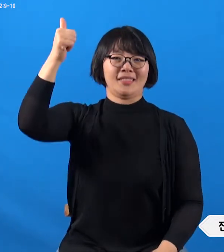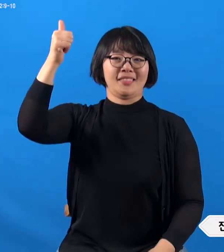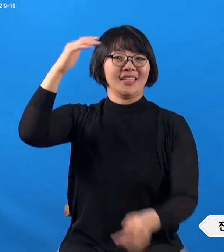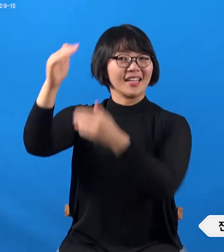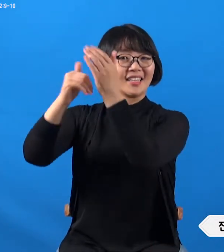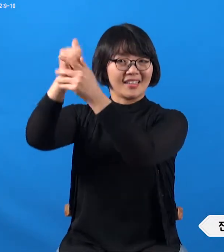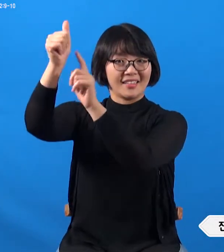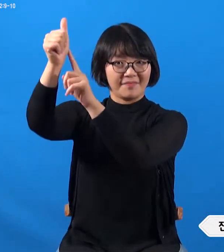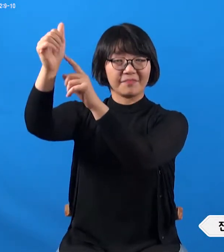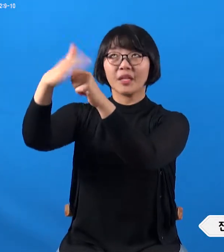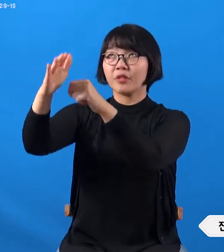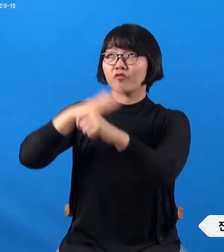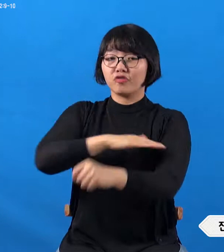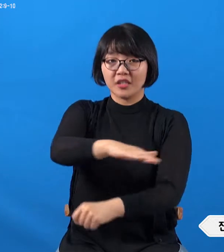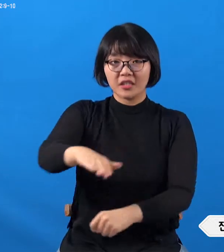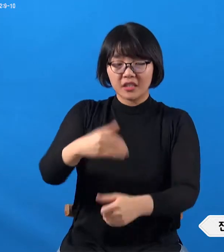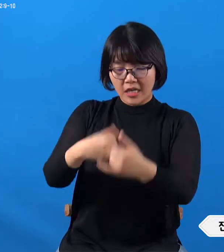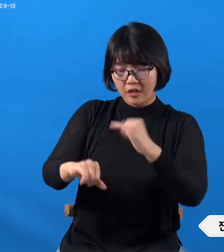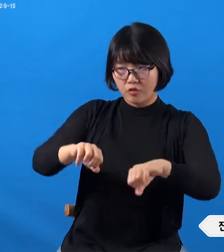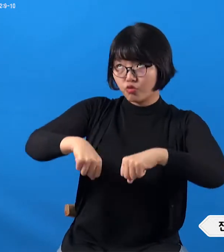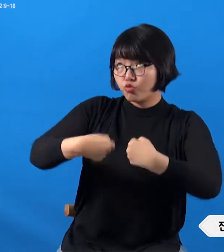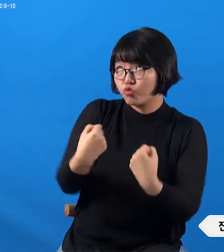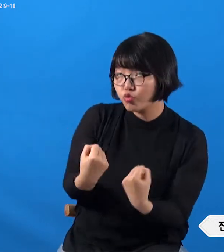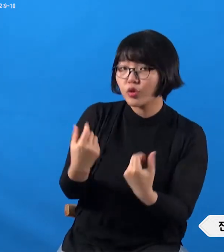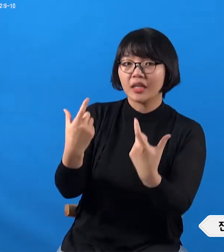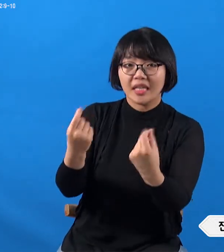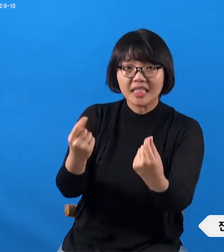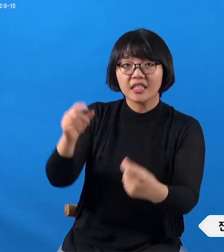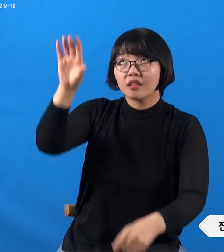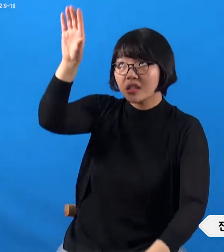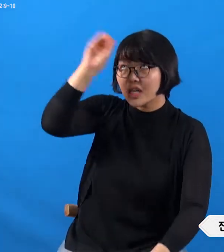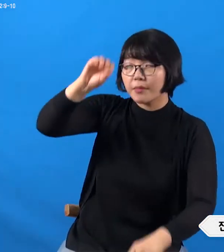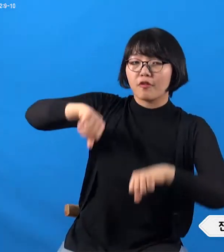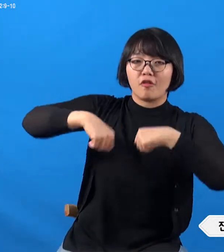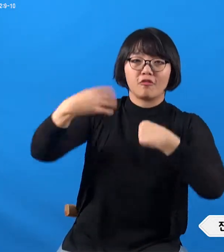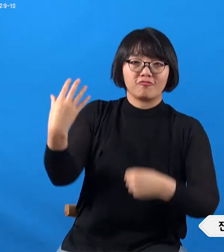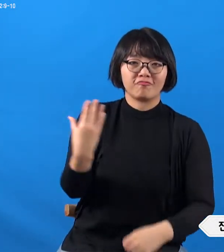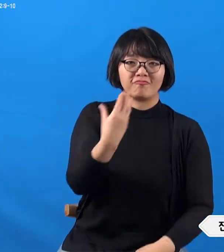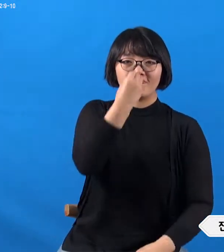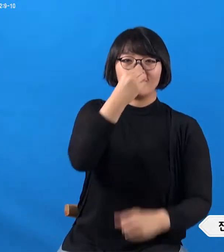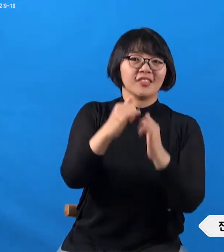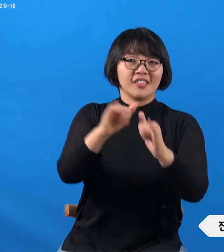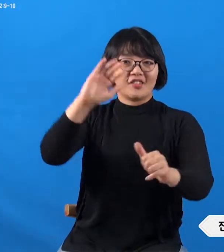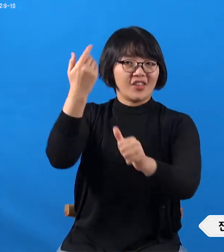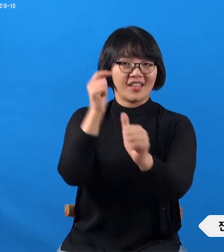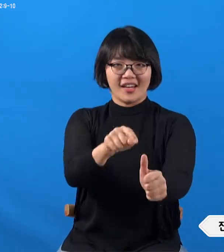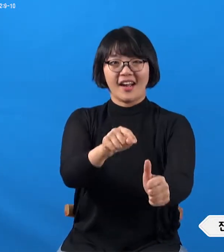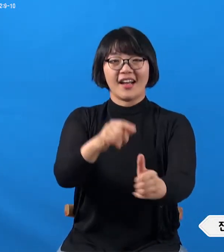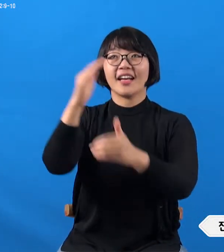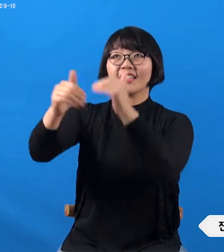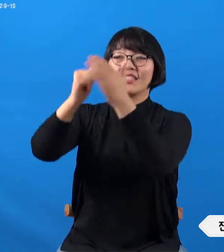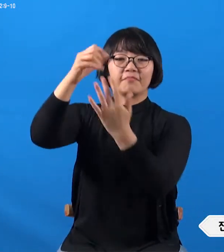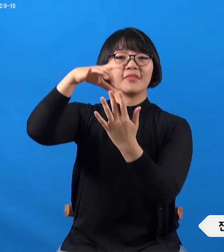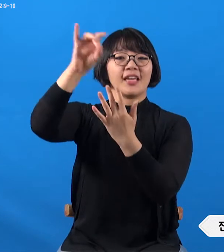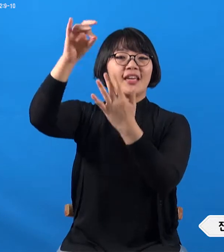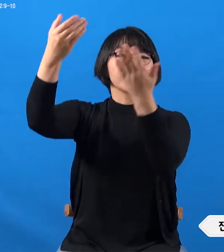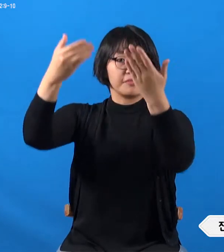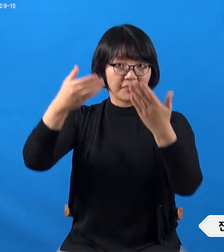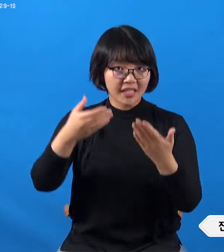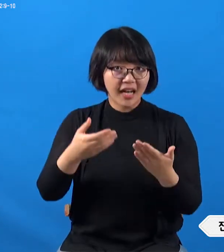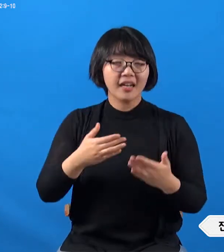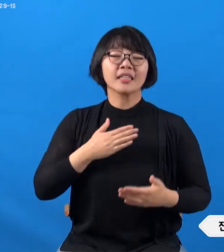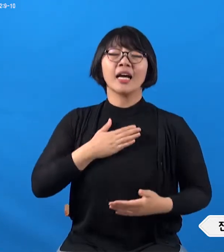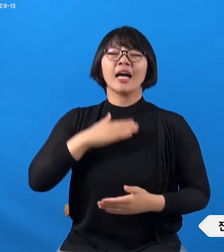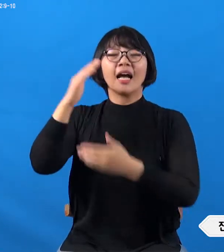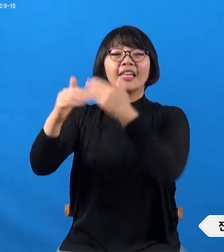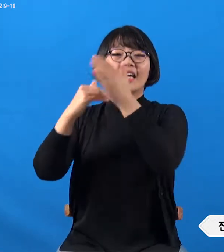그러므로 순종하는 자녀처럼 너희도 거룩한 자가 되라. 여전히 하나님의 택하심으로 우리 가운데